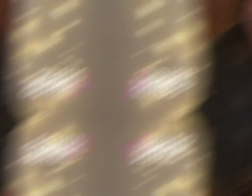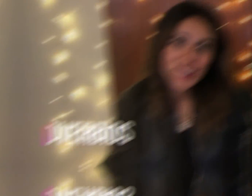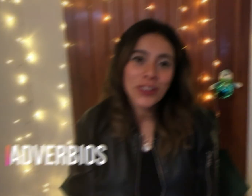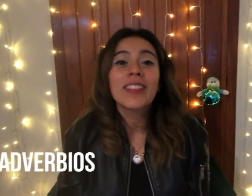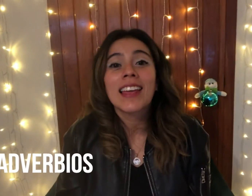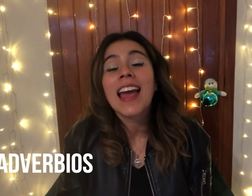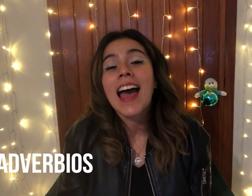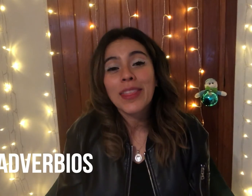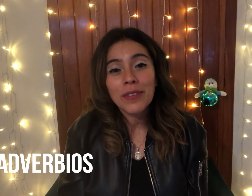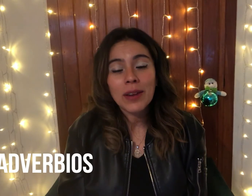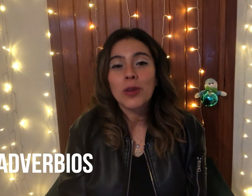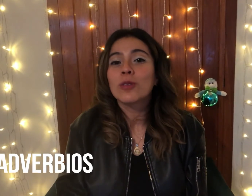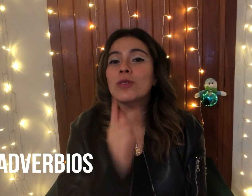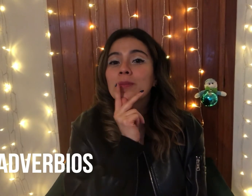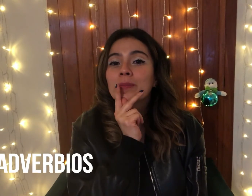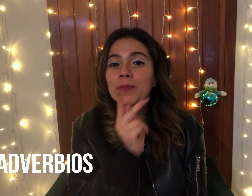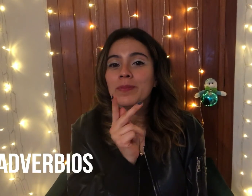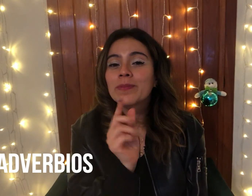Sección de adverbios.